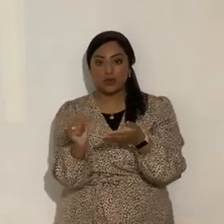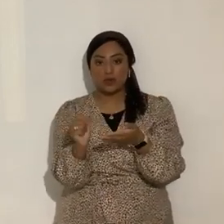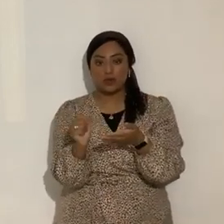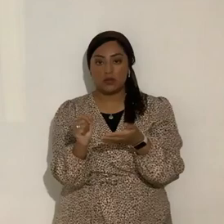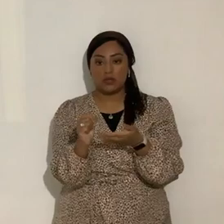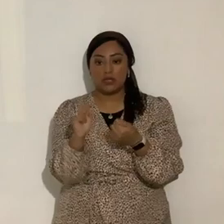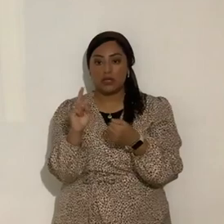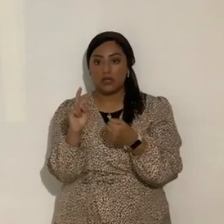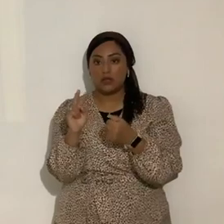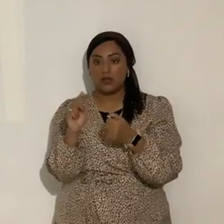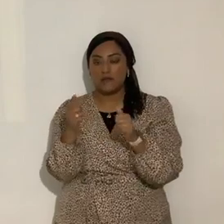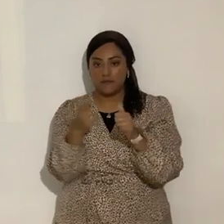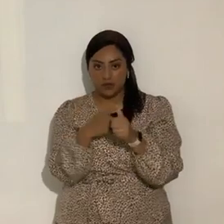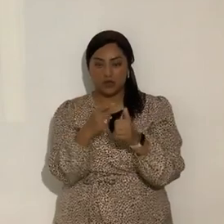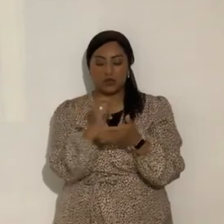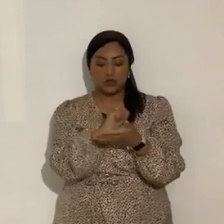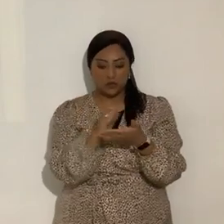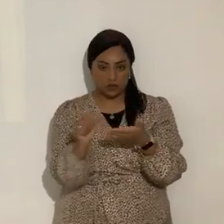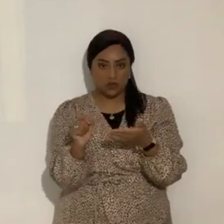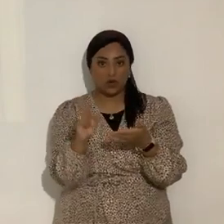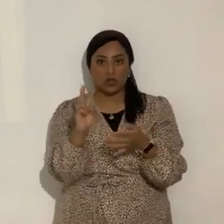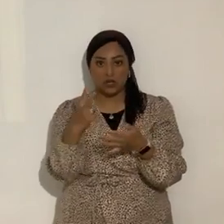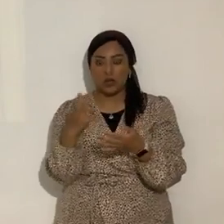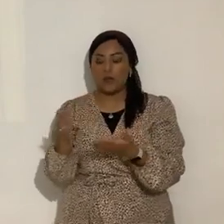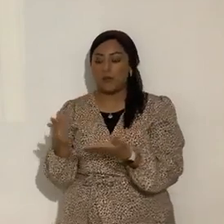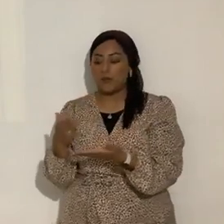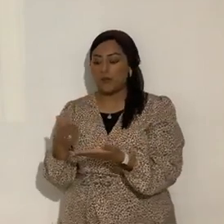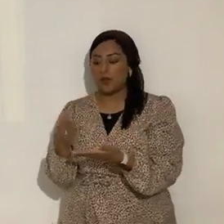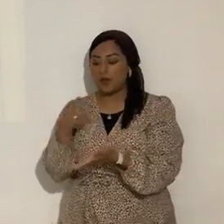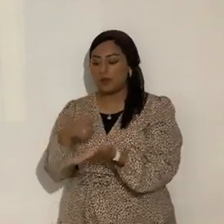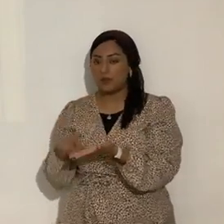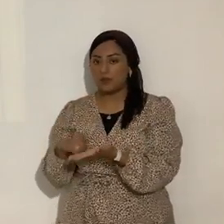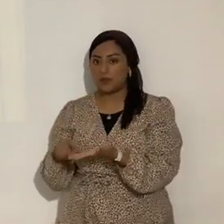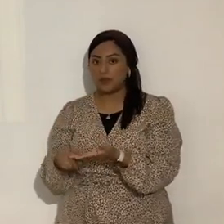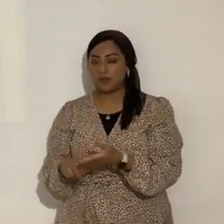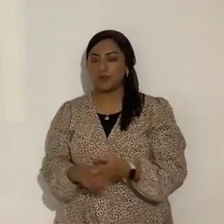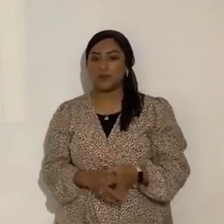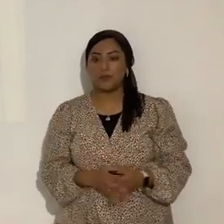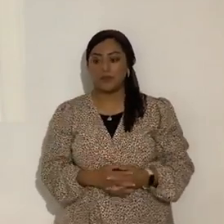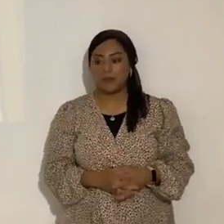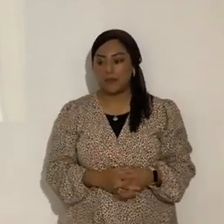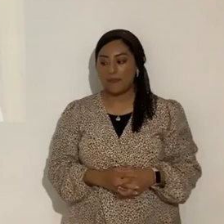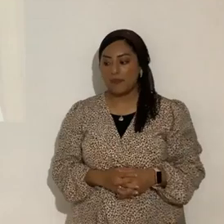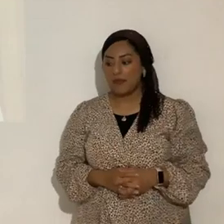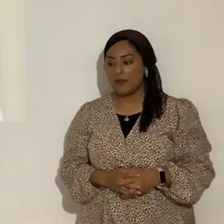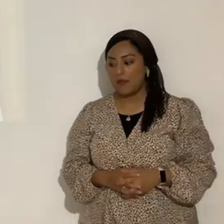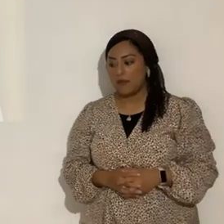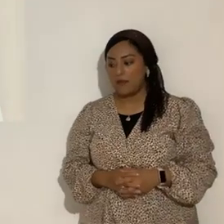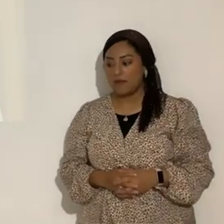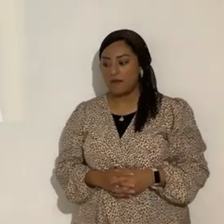qué bueno que primero anotan la cita y después ya la buscan en su Biblia. Proverbios 15:8.